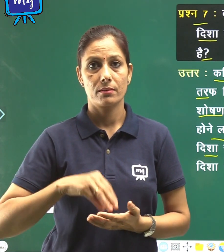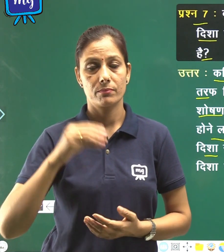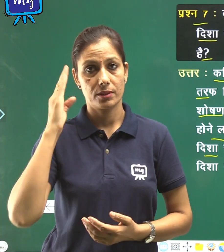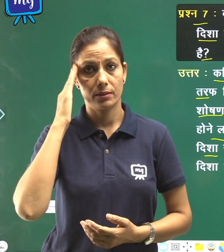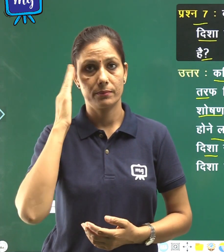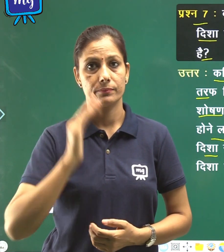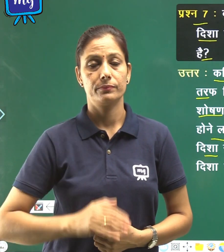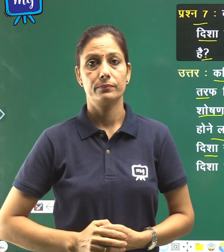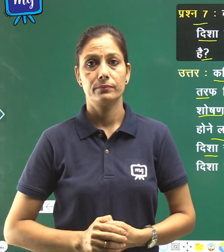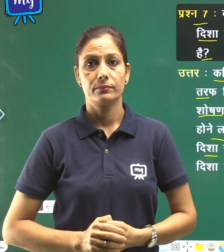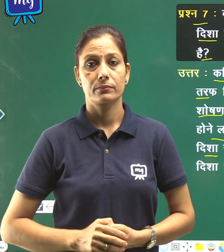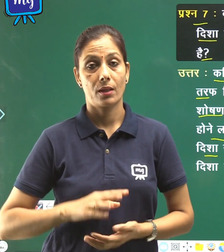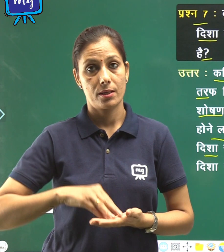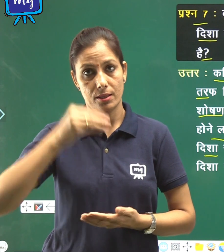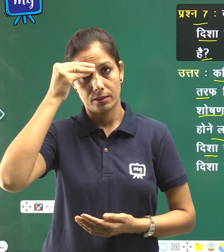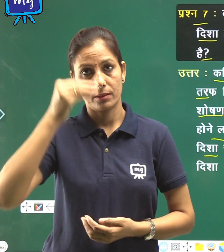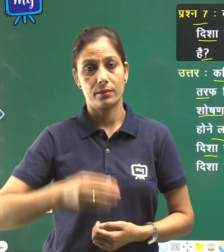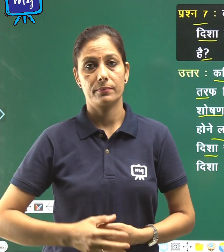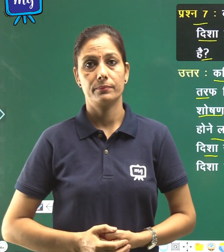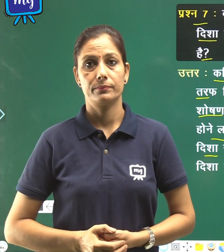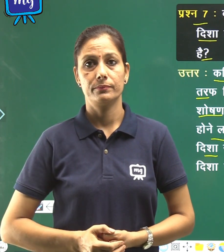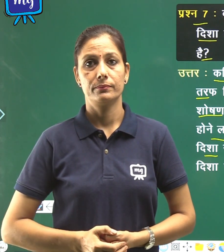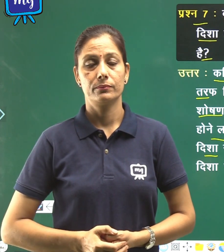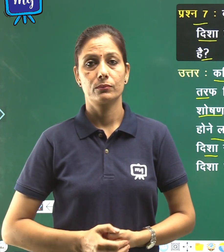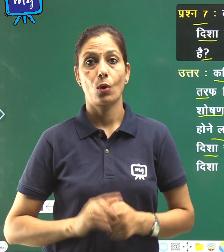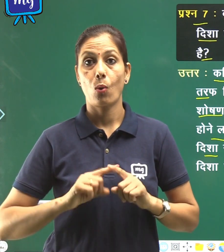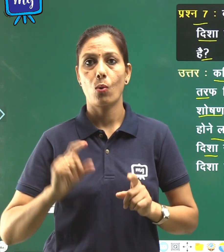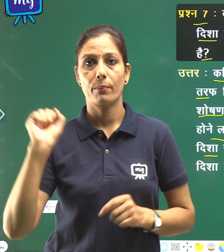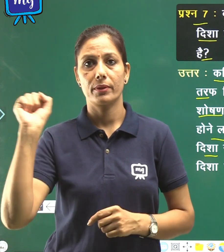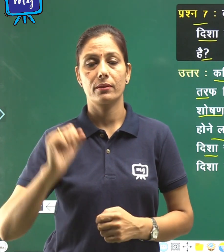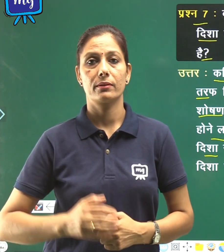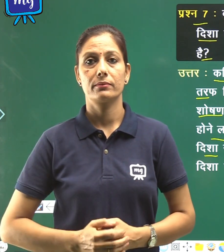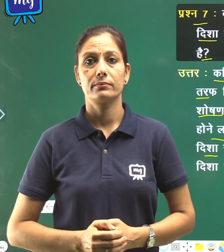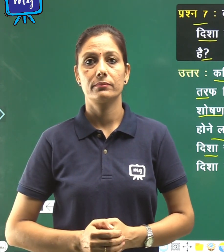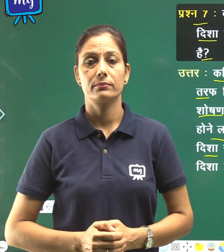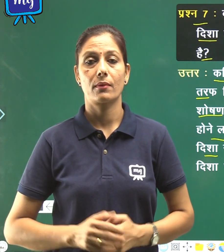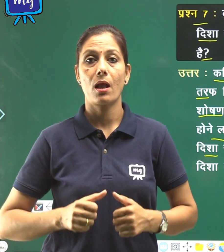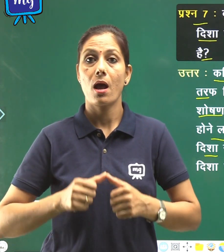समझें, याद करें और